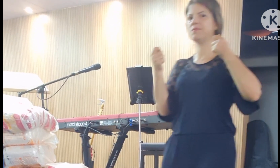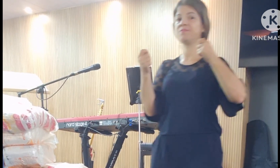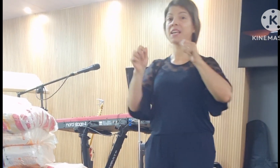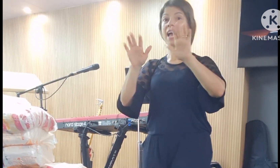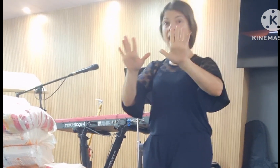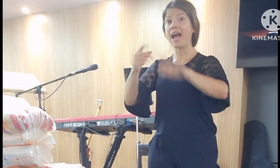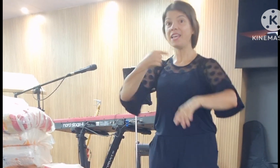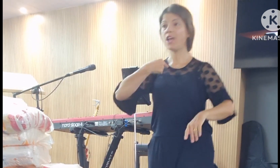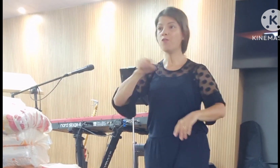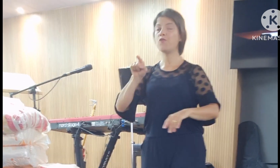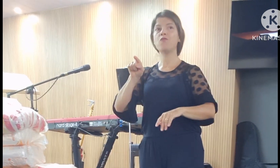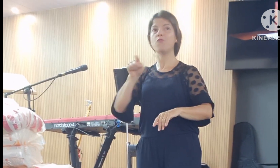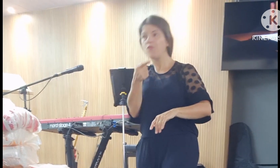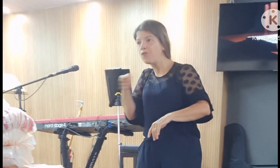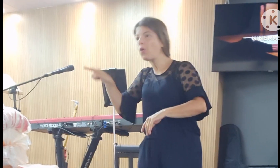passei do lado